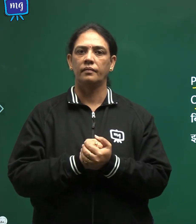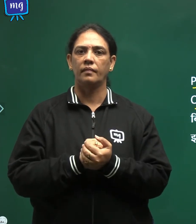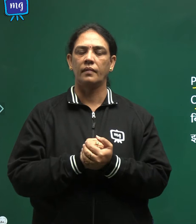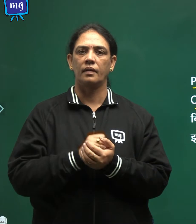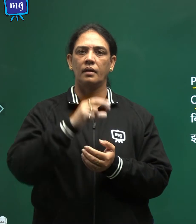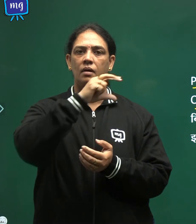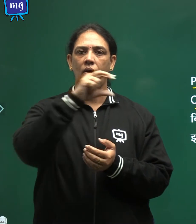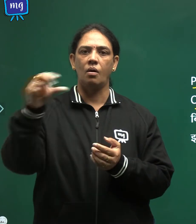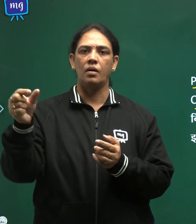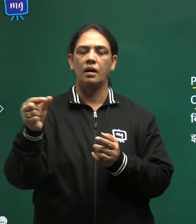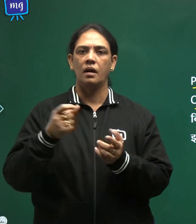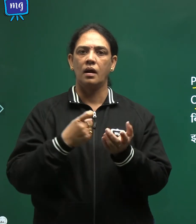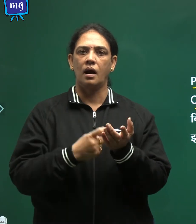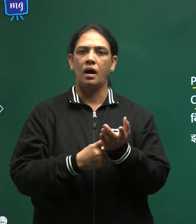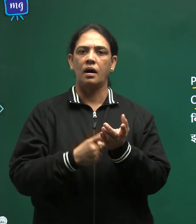और RP